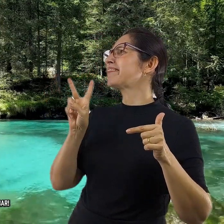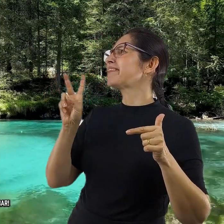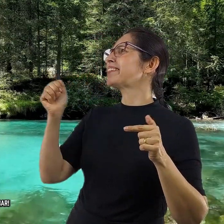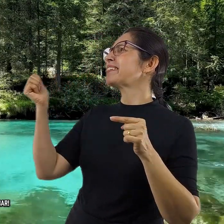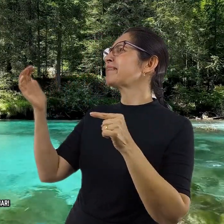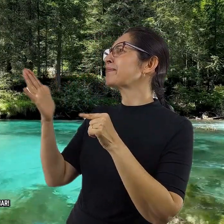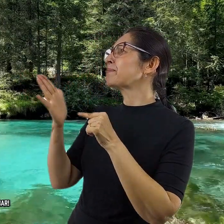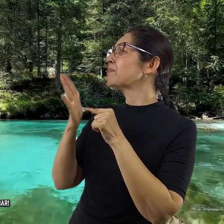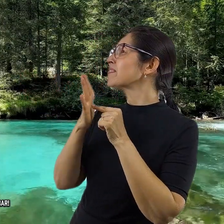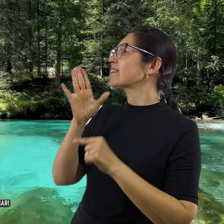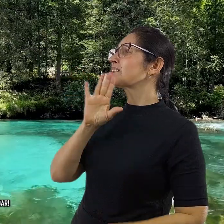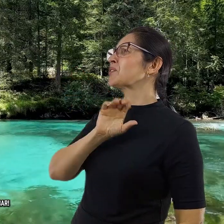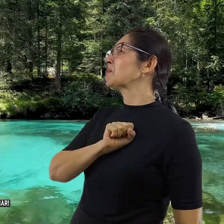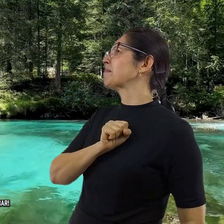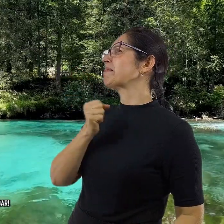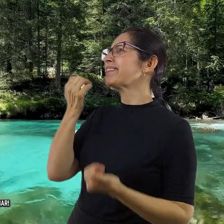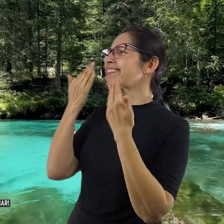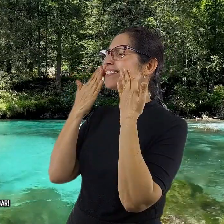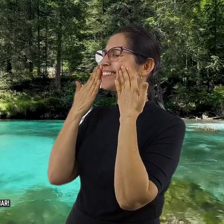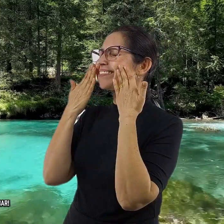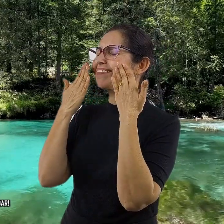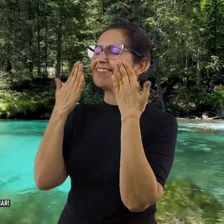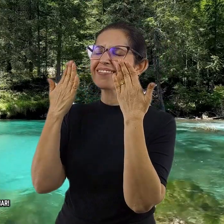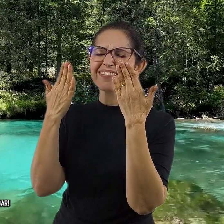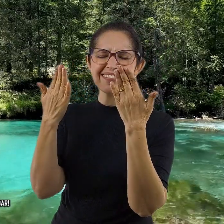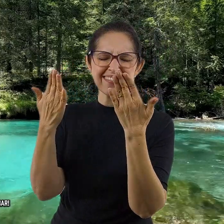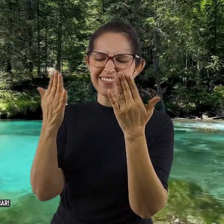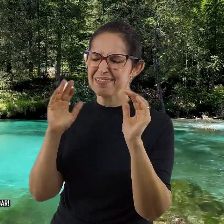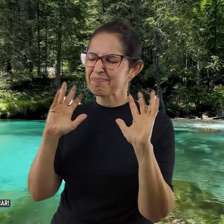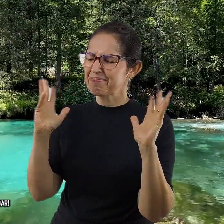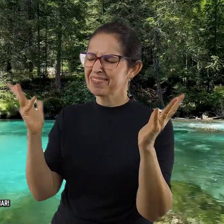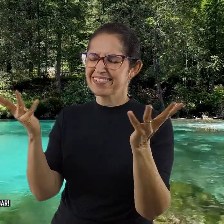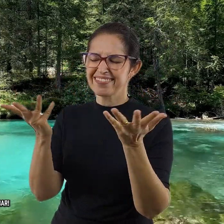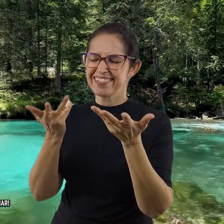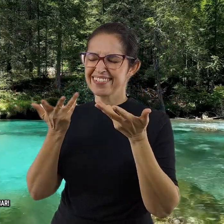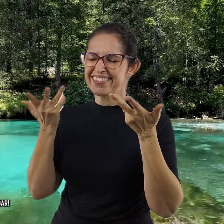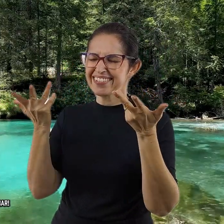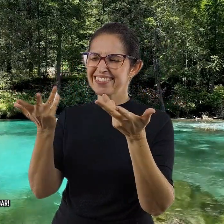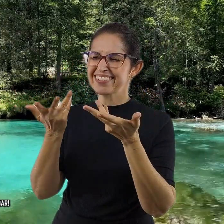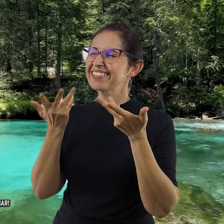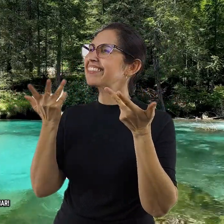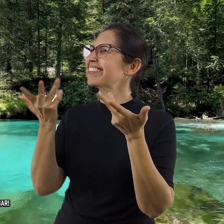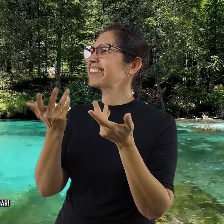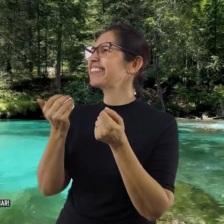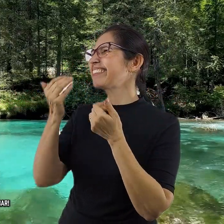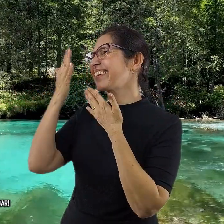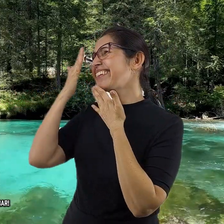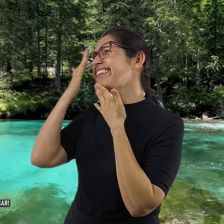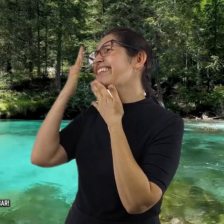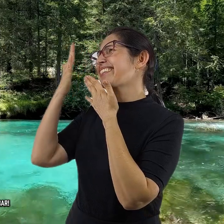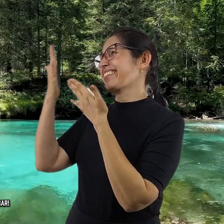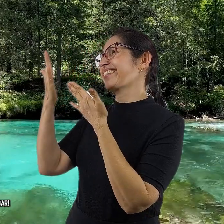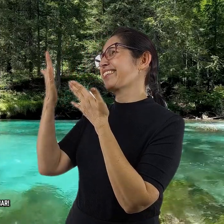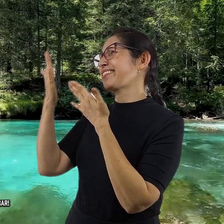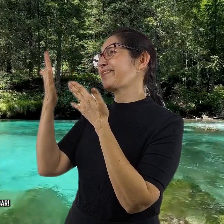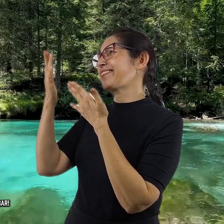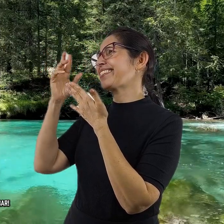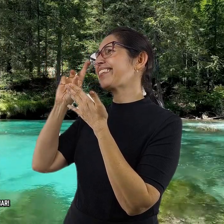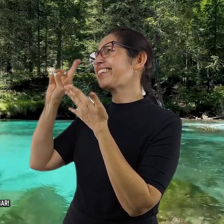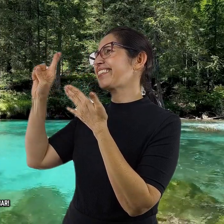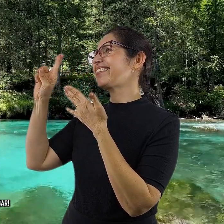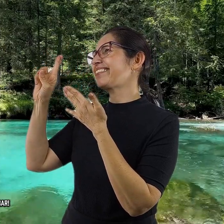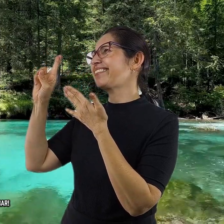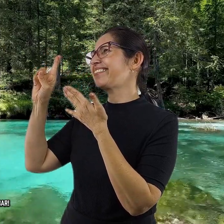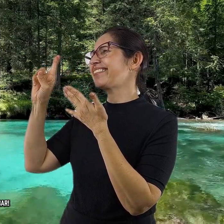se revelando de maneira tão graciosa aos nossos corações.